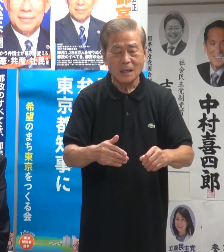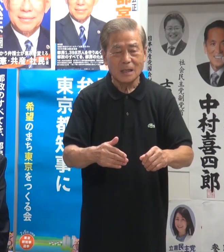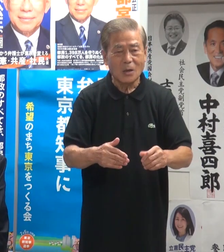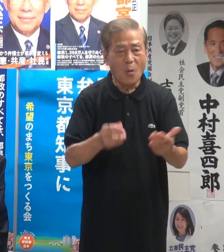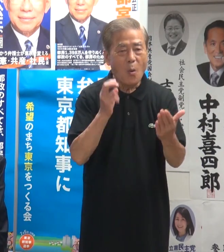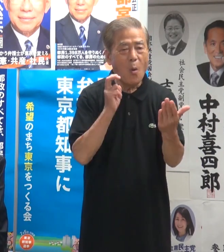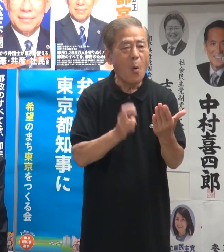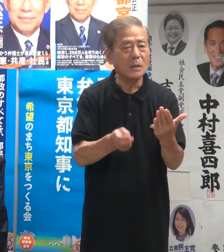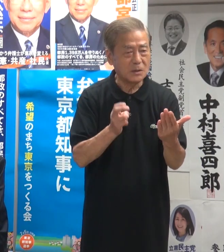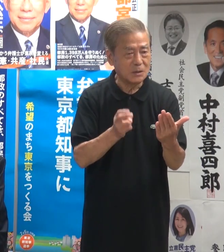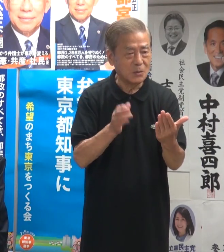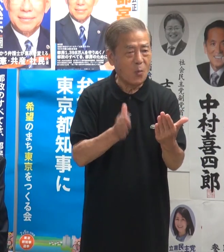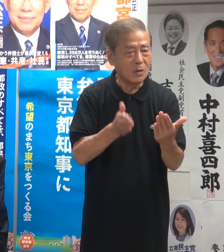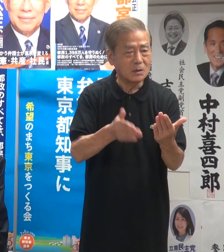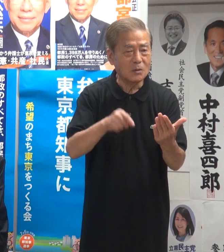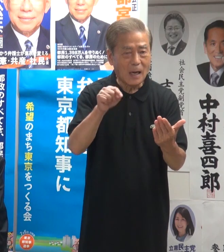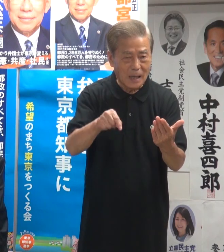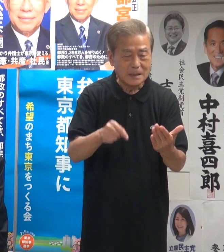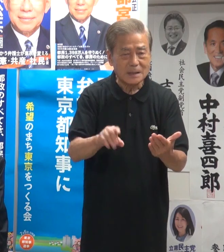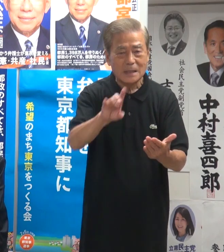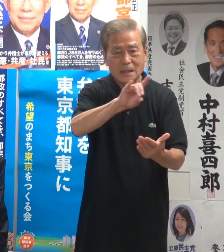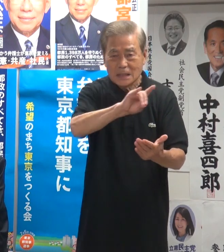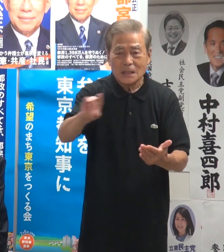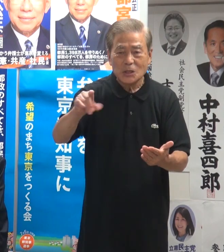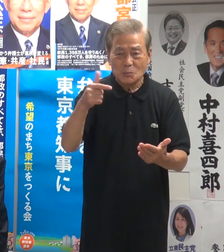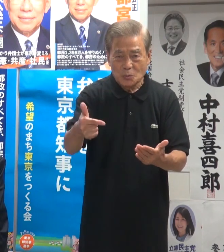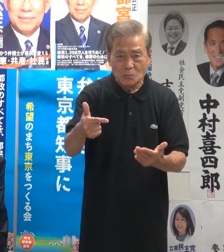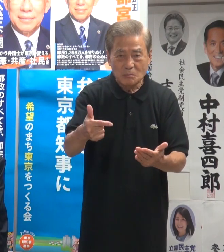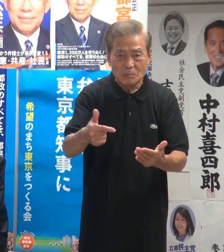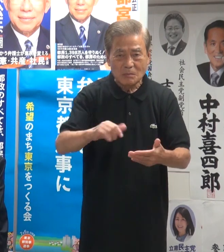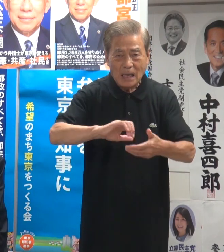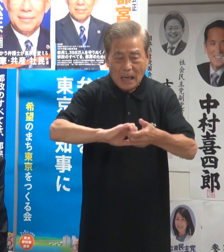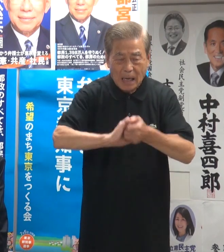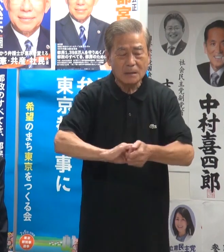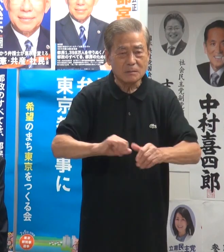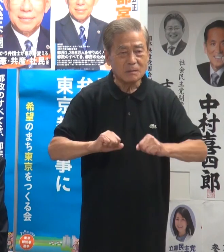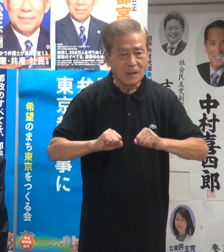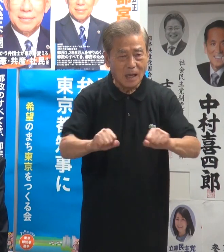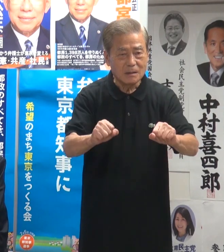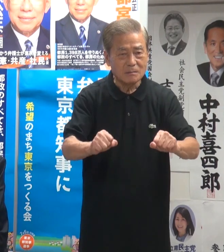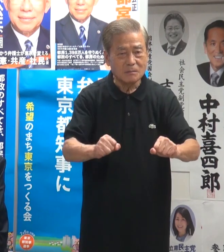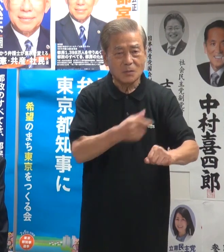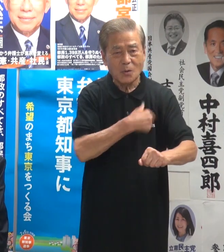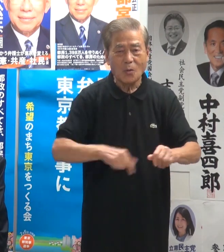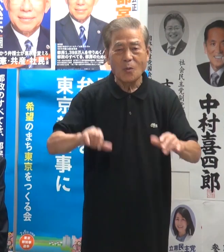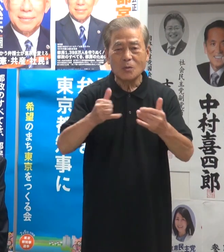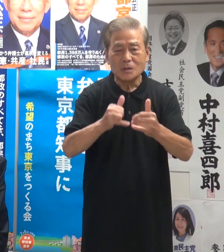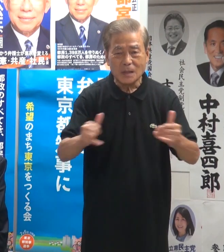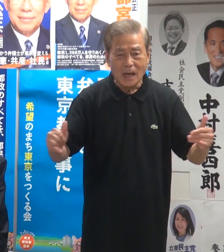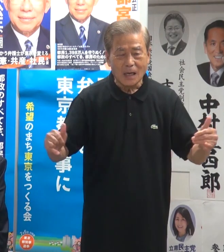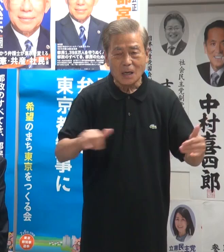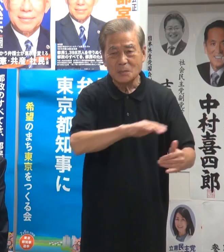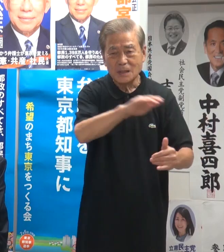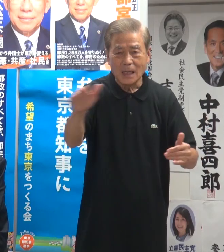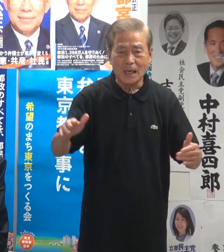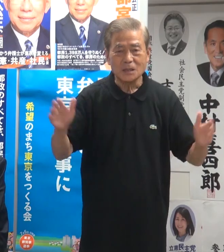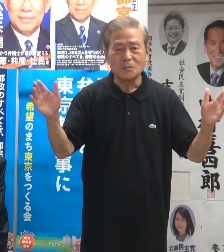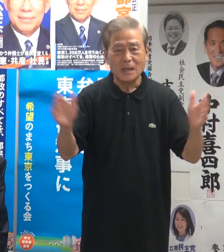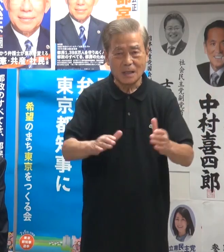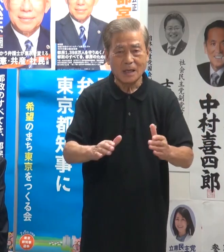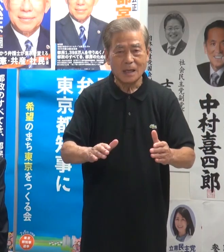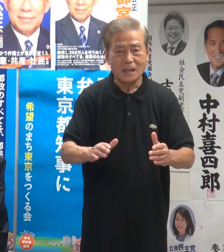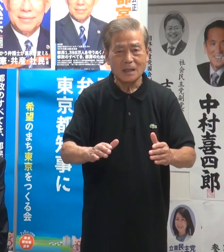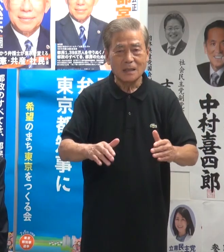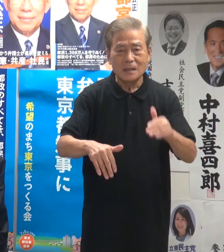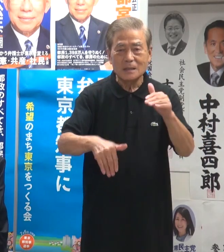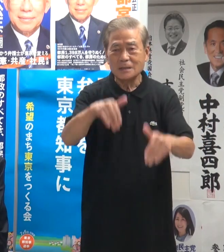ね、最低1回はあの候補者の討論をやるとかですね、そういうことをあの公職選挙法できちっと義務付けない